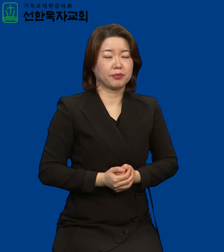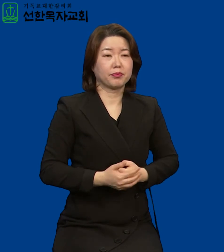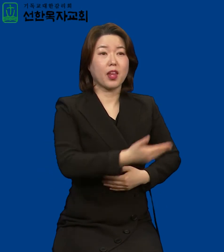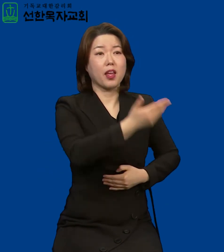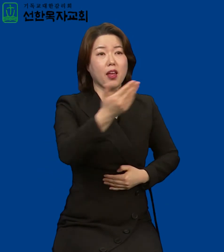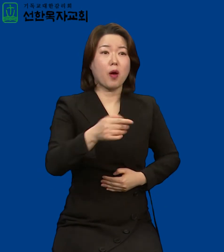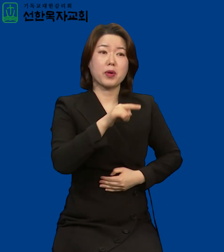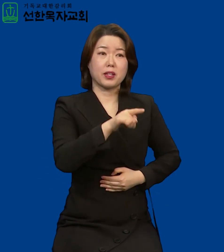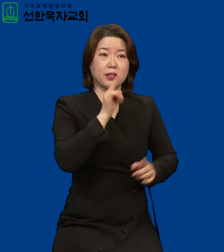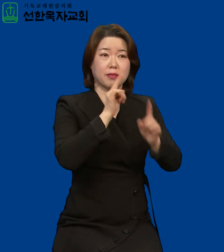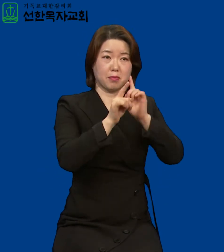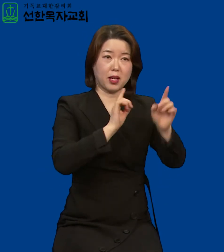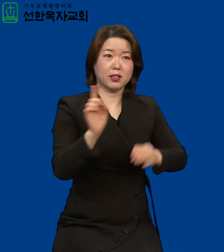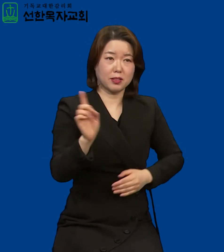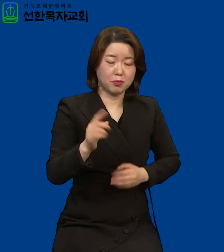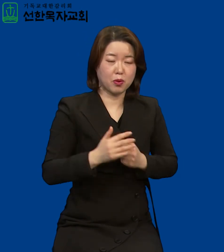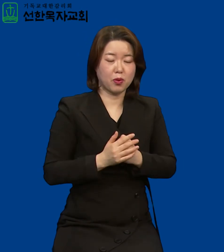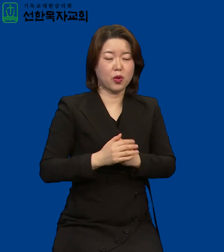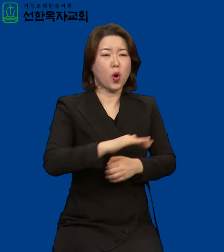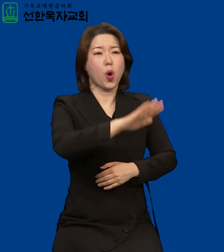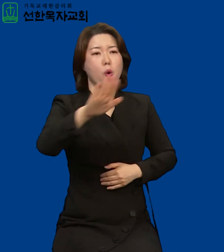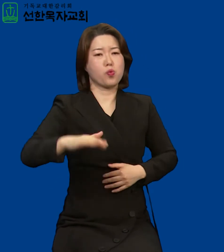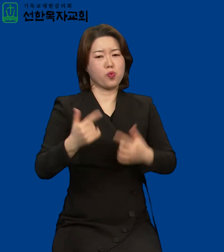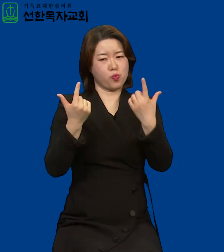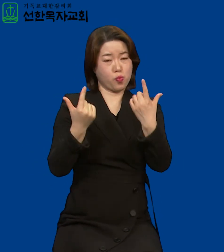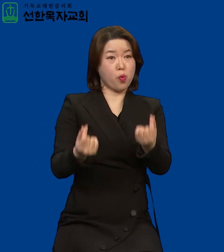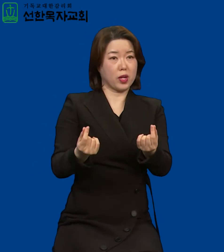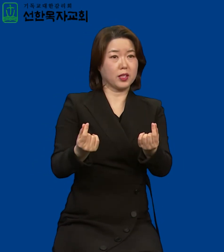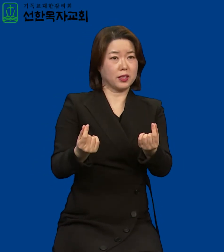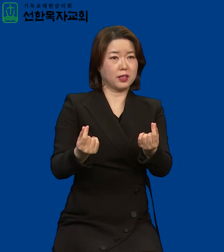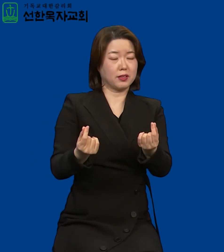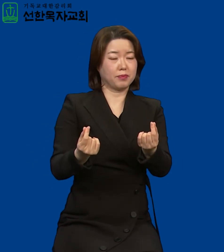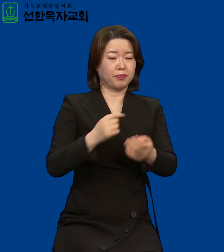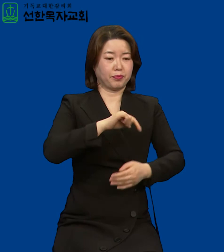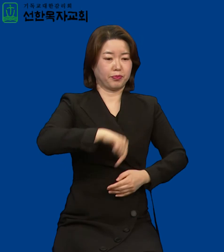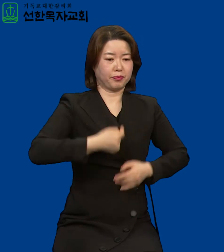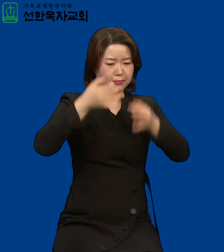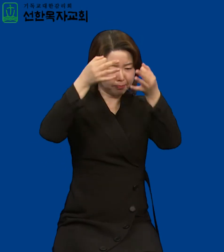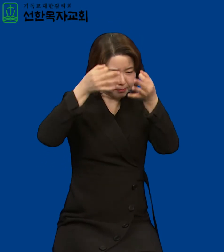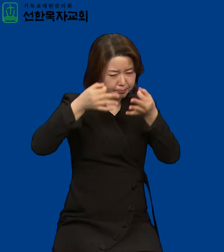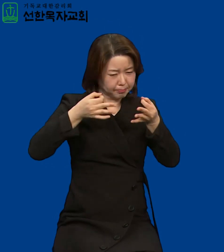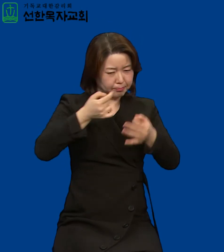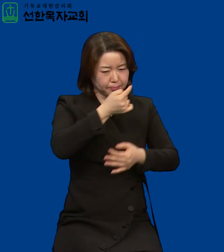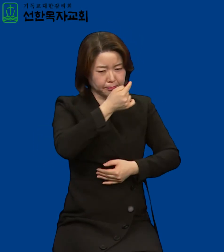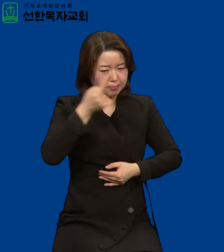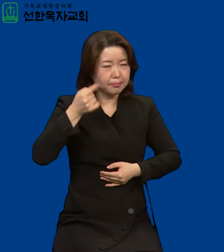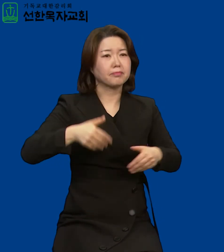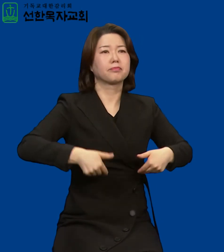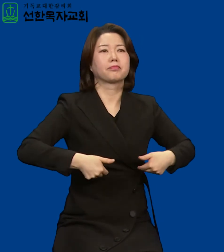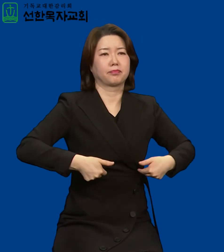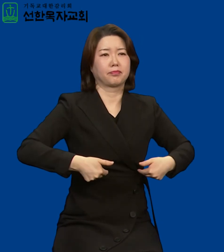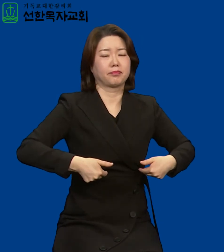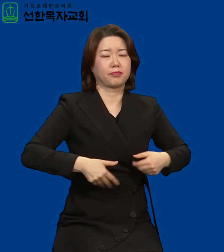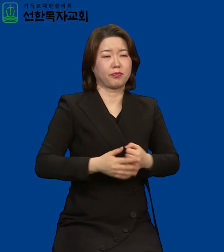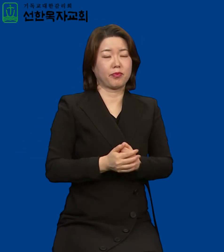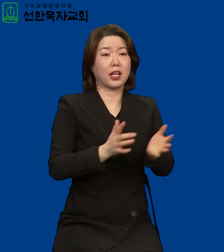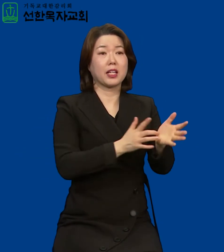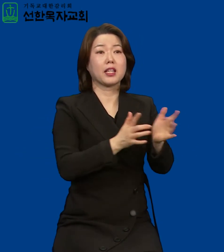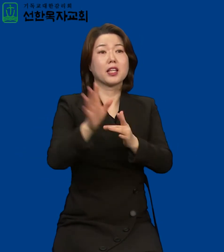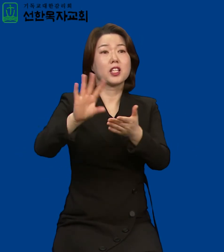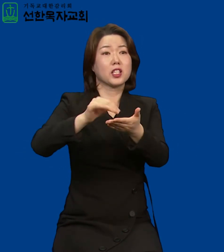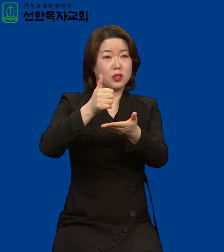여러분, 이 말씀은 지금 우리들도 동일하게 스스로 확인해야 하는 겁니다. 예수